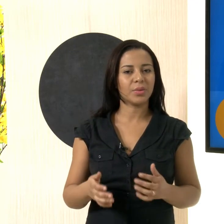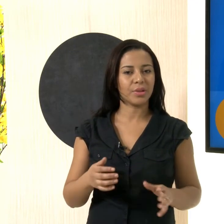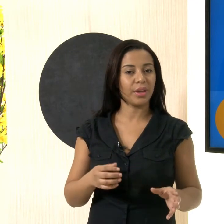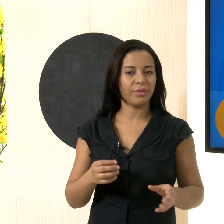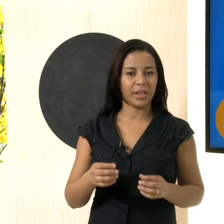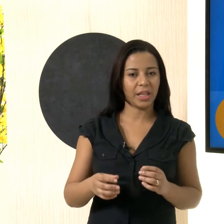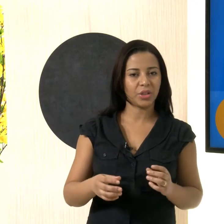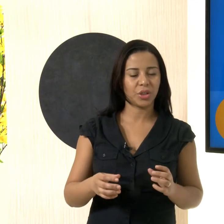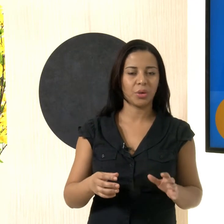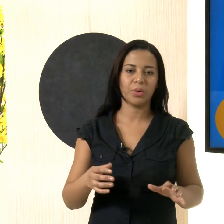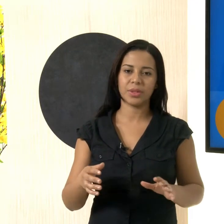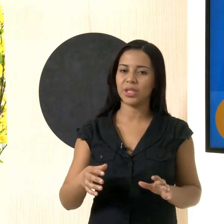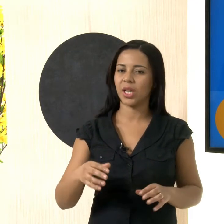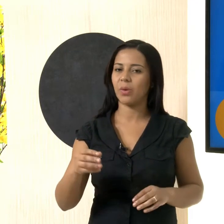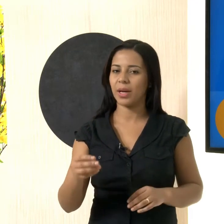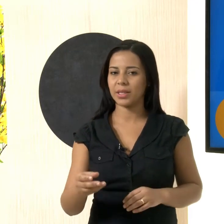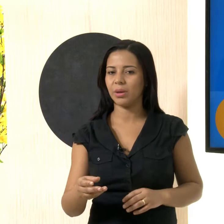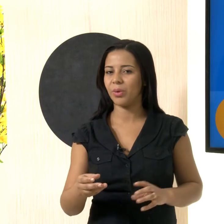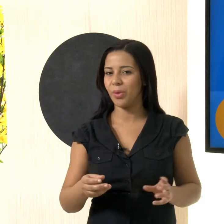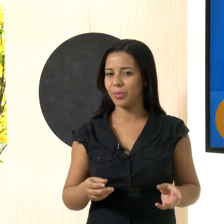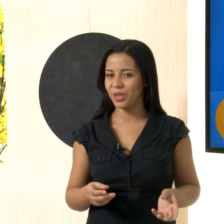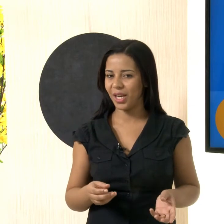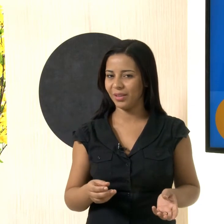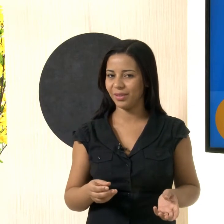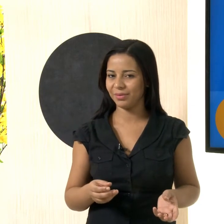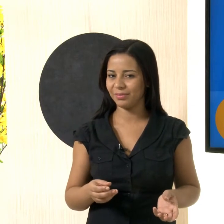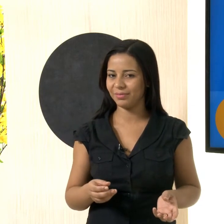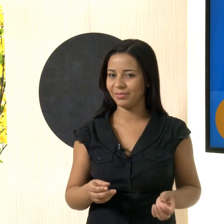seu referente, ou seja, com a ação ou com o objeto?